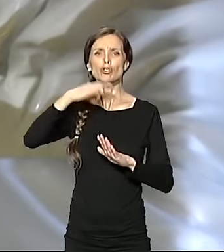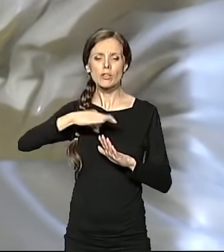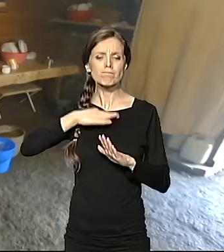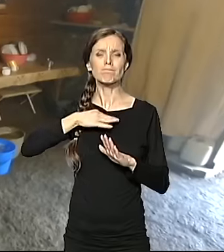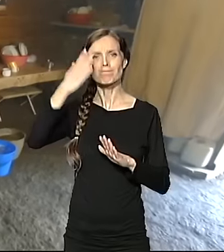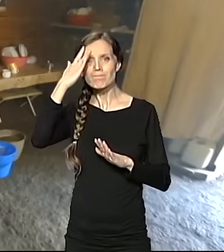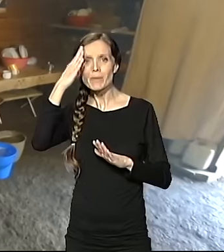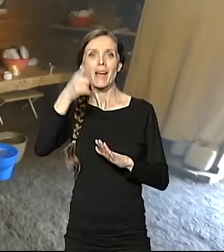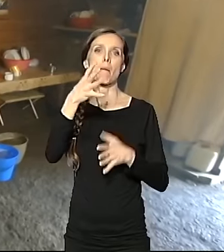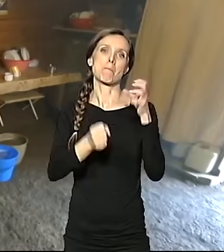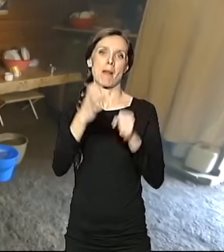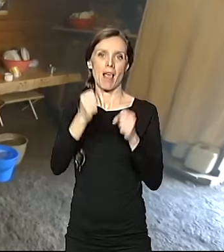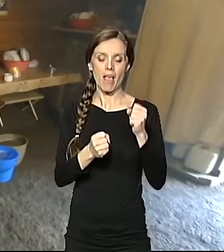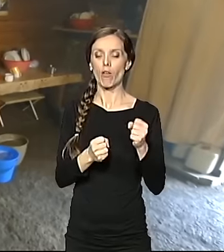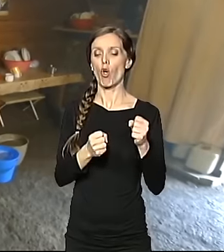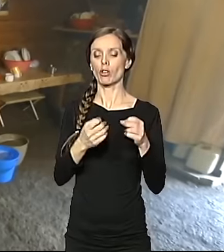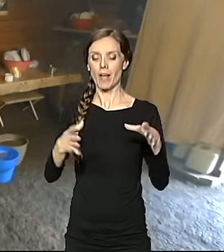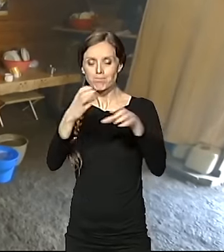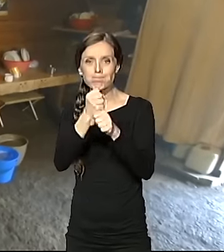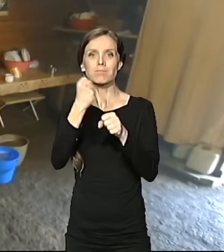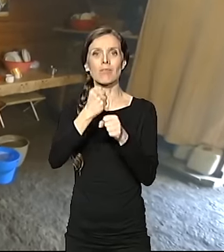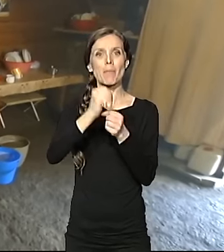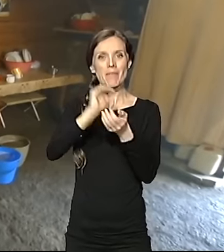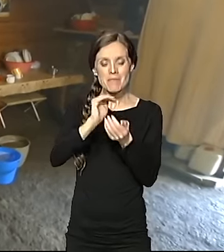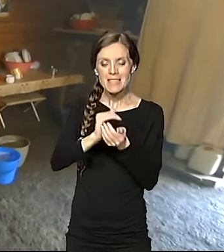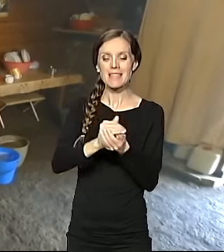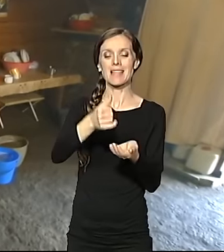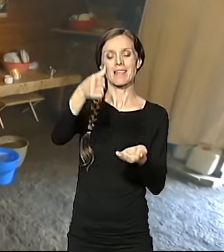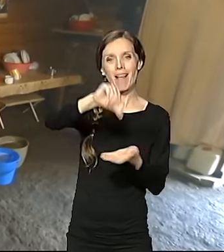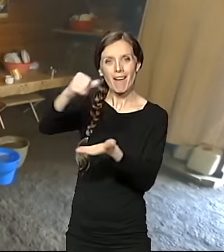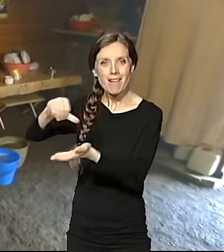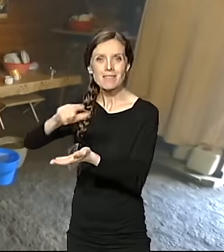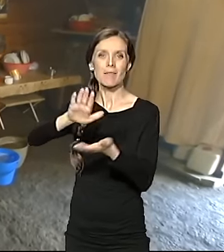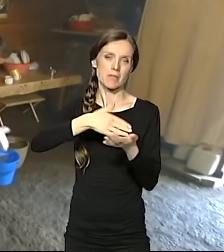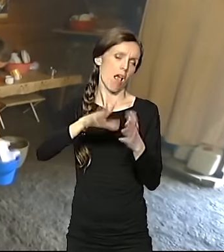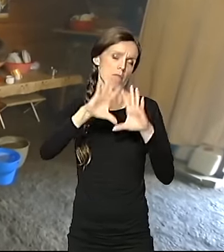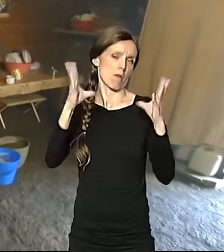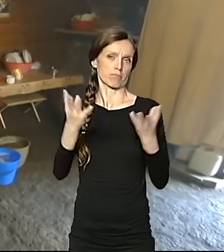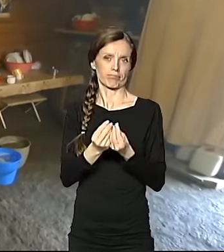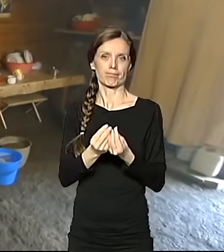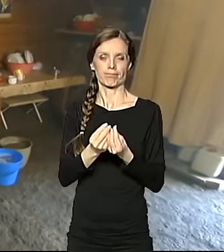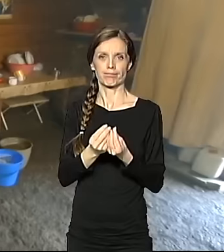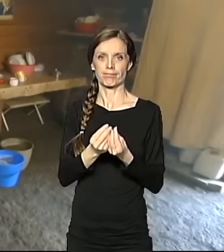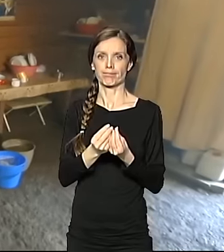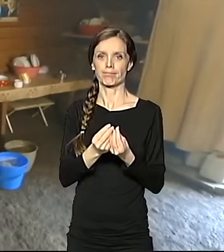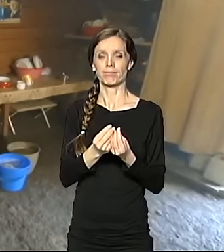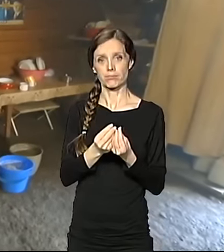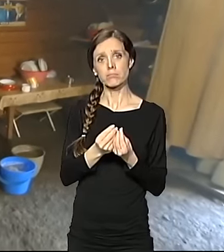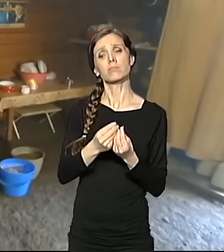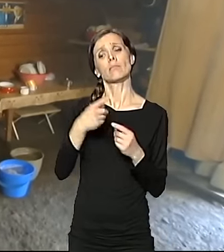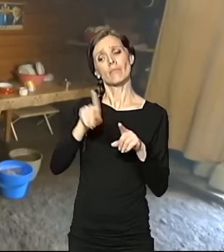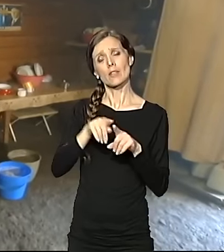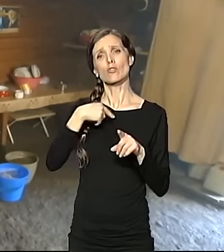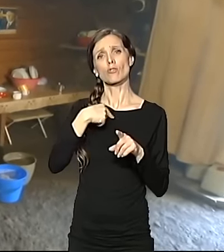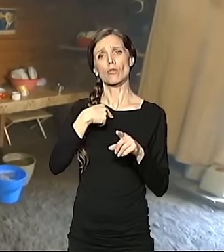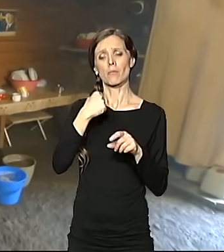Da usirim, da razlijem, tako da to. Znači vi ste planili?